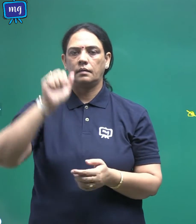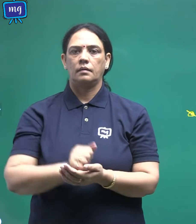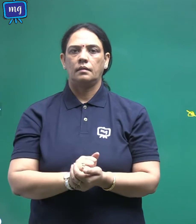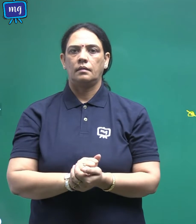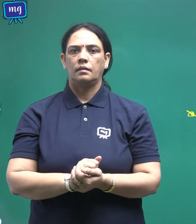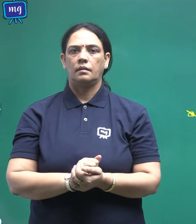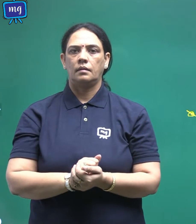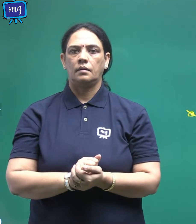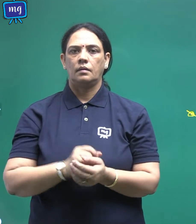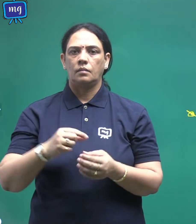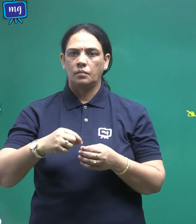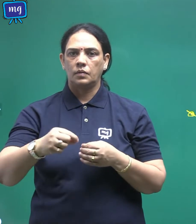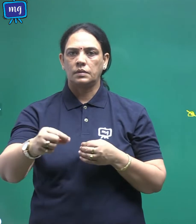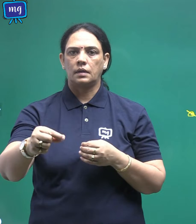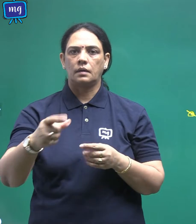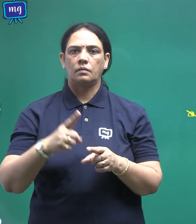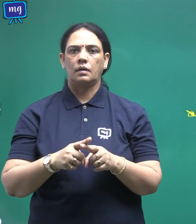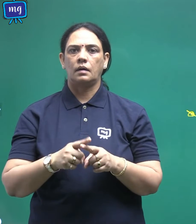भुजा गुणा